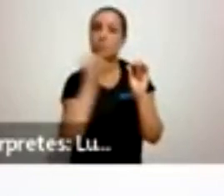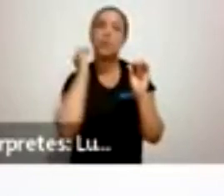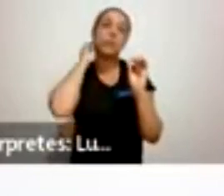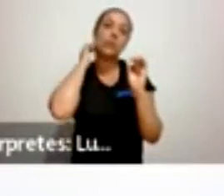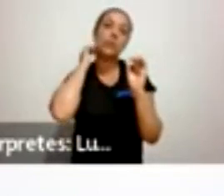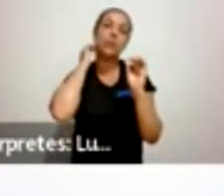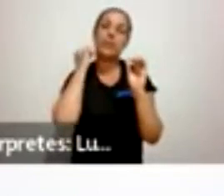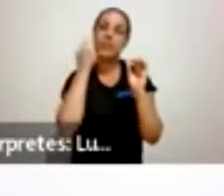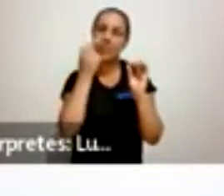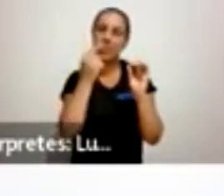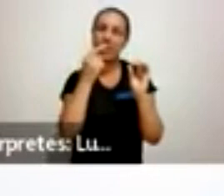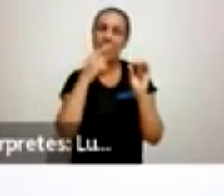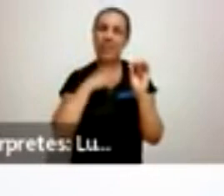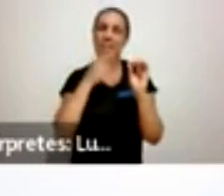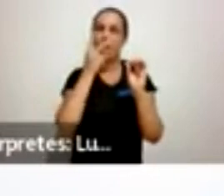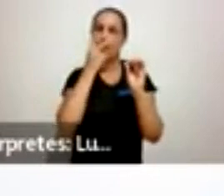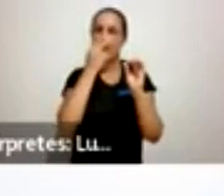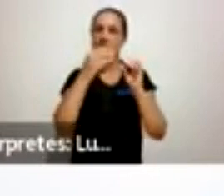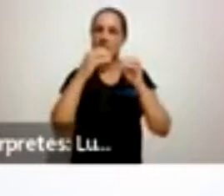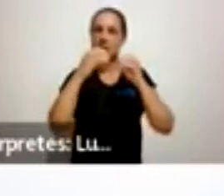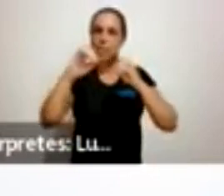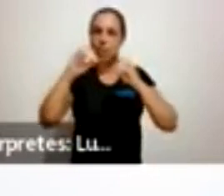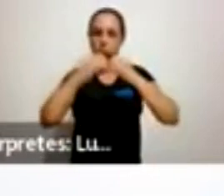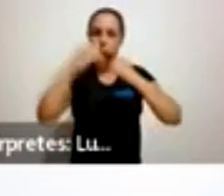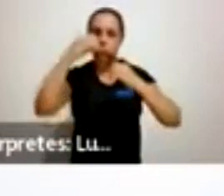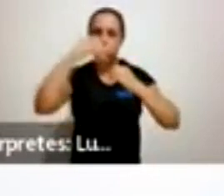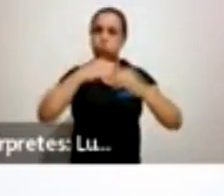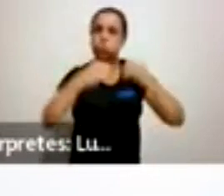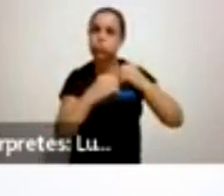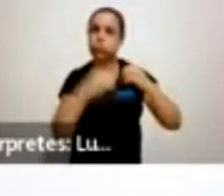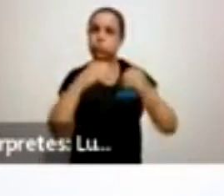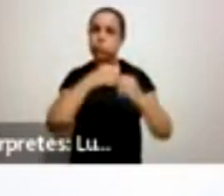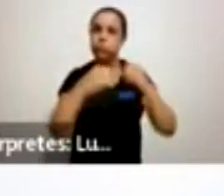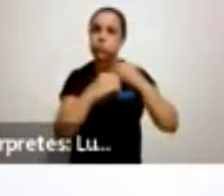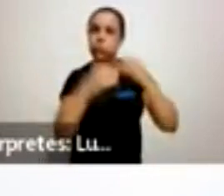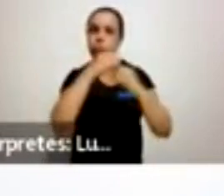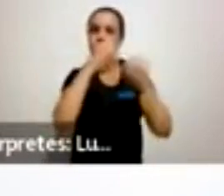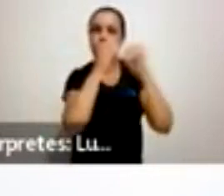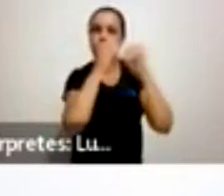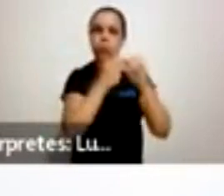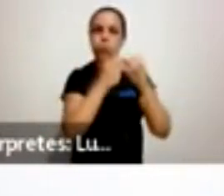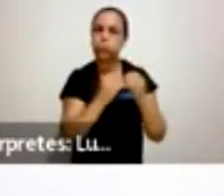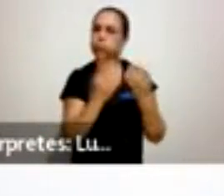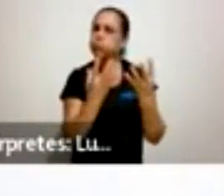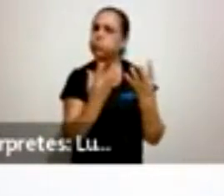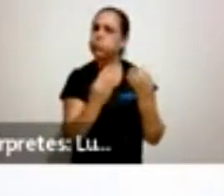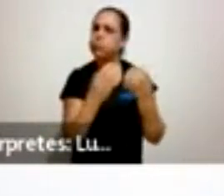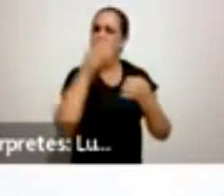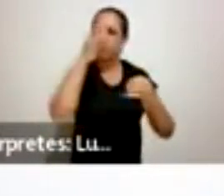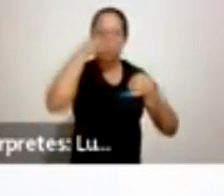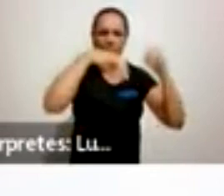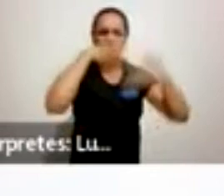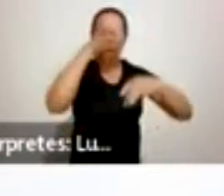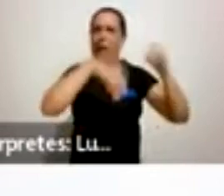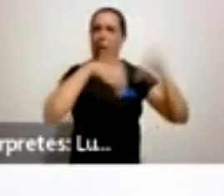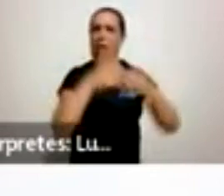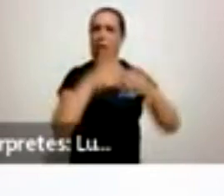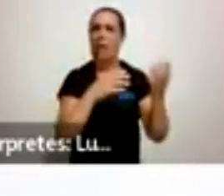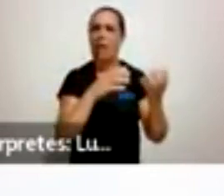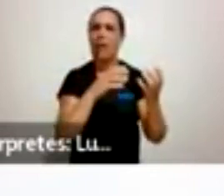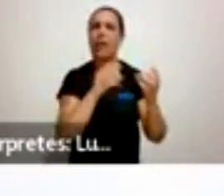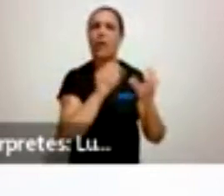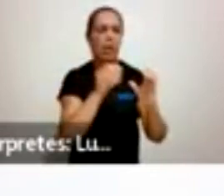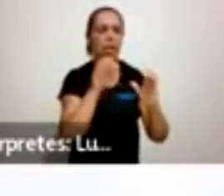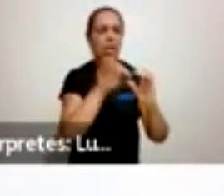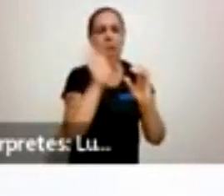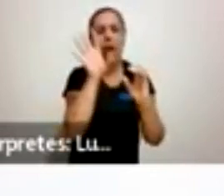ilustração. Perceba-se que tem um aglomerado de cluster, como os cientistas chamam de cluster. O que são